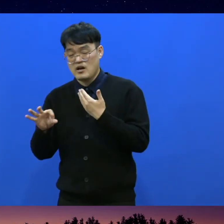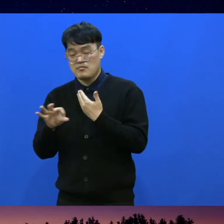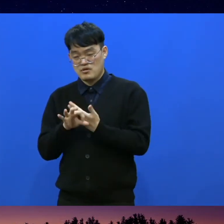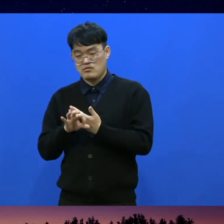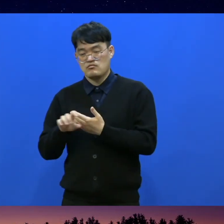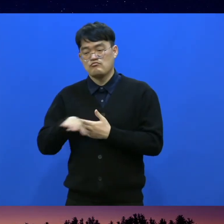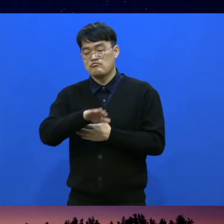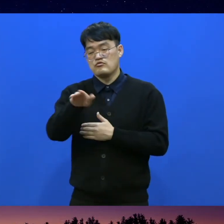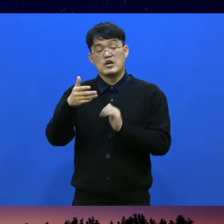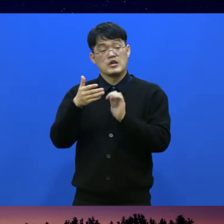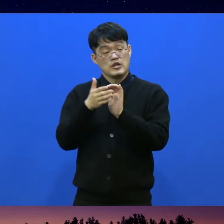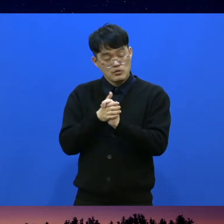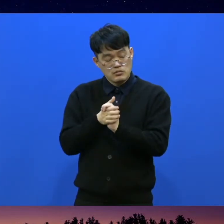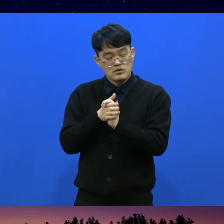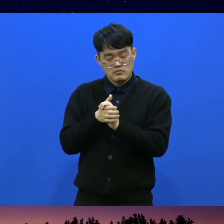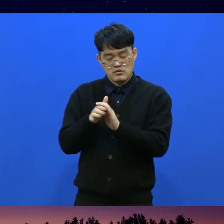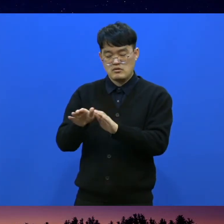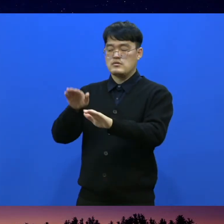태도.